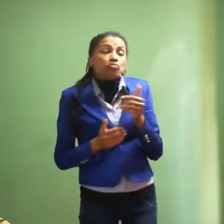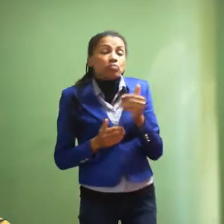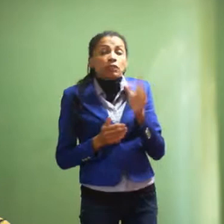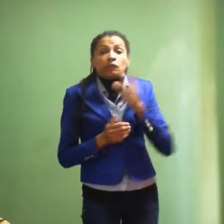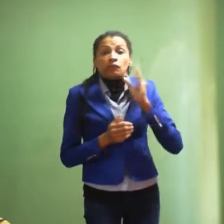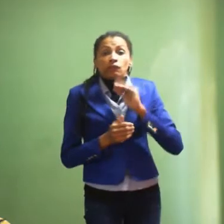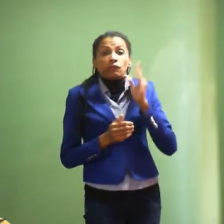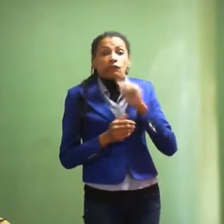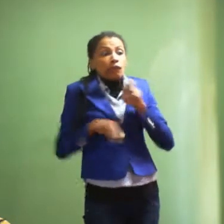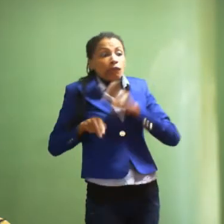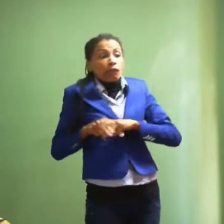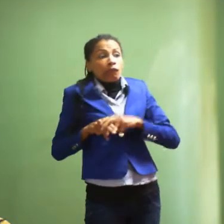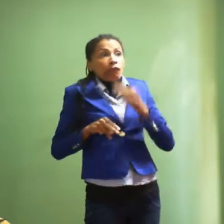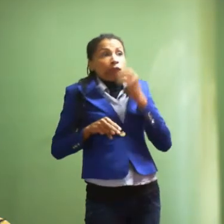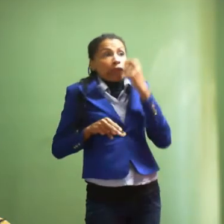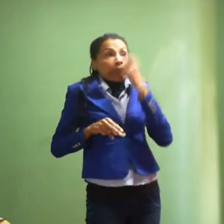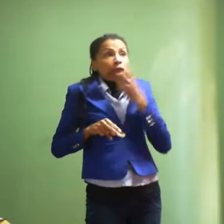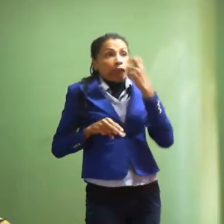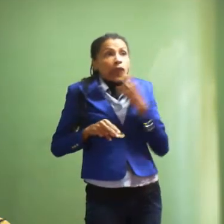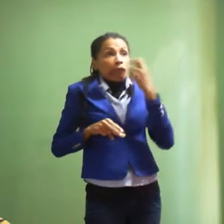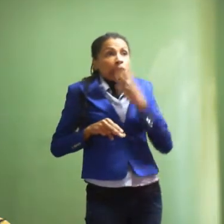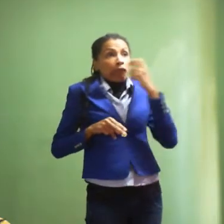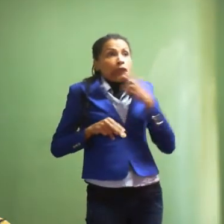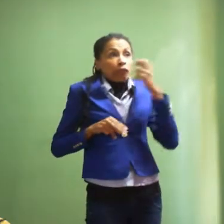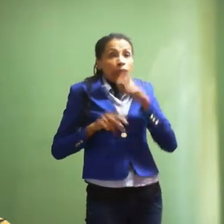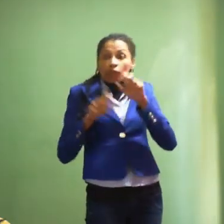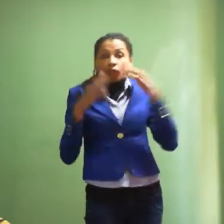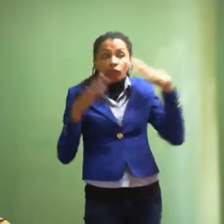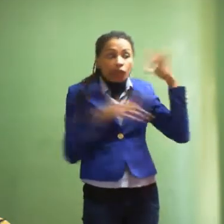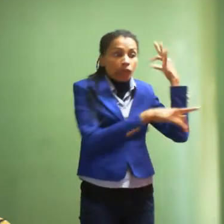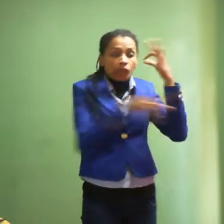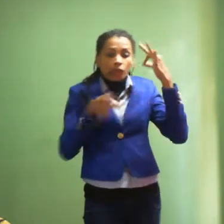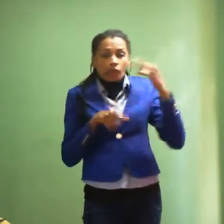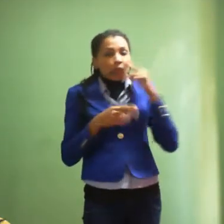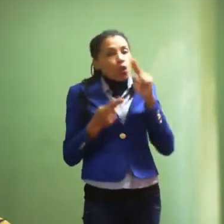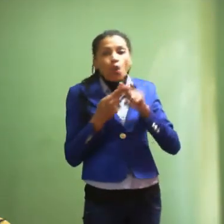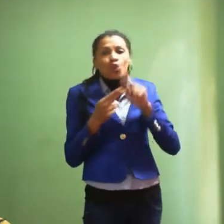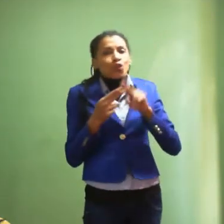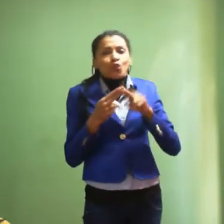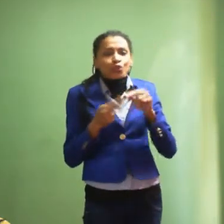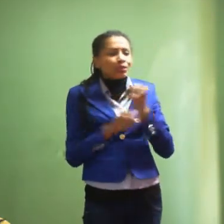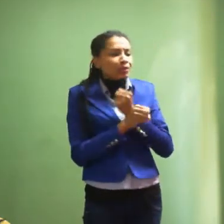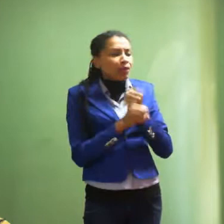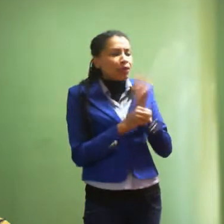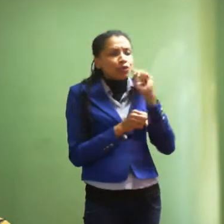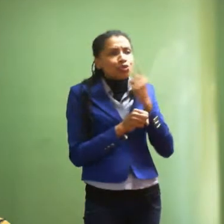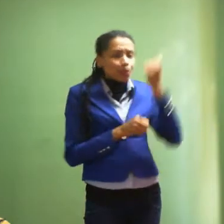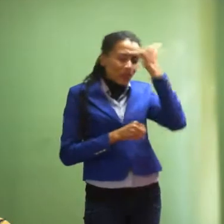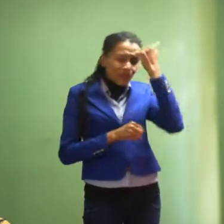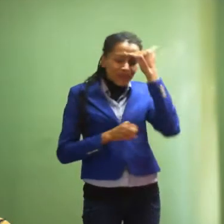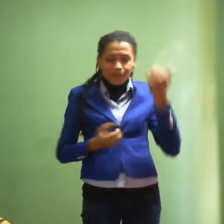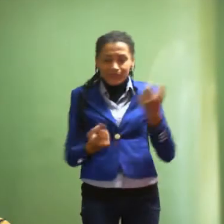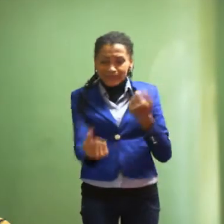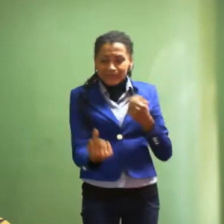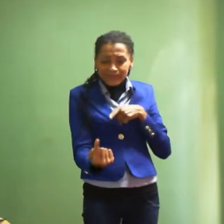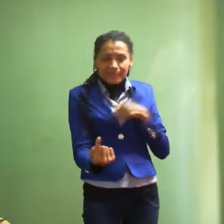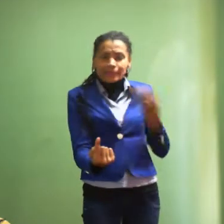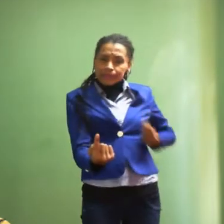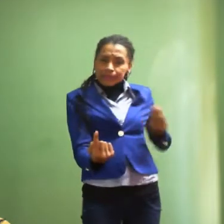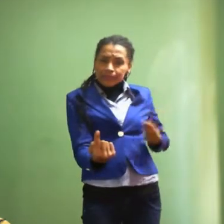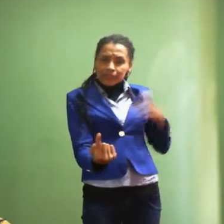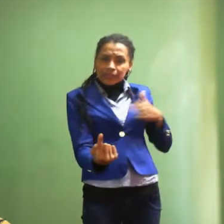no conoce sobre la lengua de señas, que no conoce sobre el trabajo con personas sordas, con estudiantes sordos, y entonces va a llegar y él va a